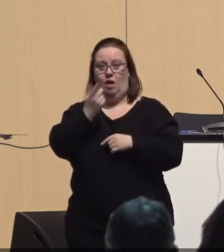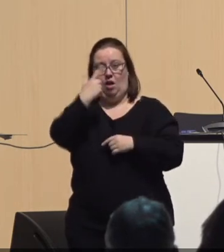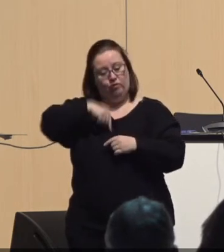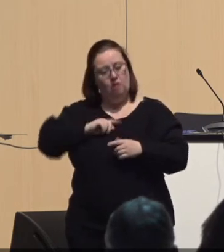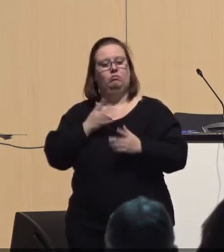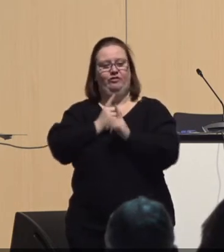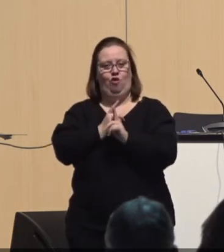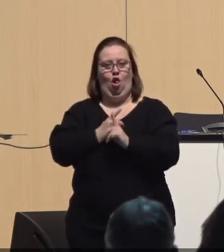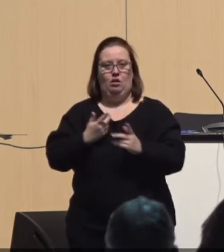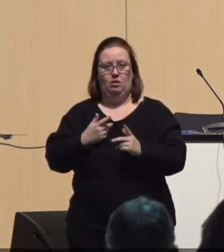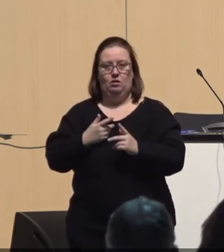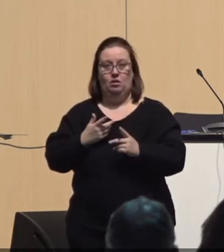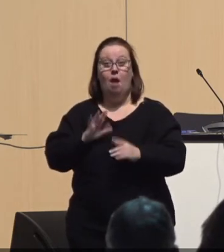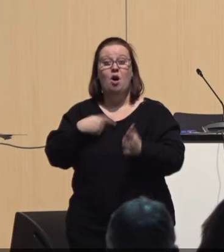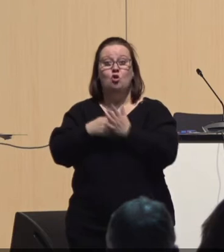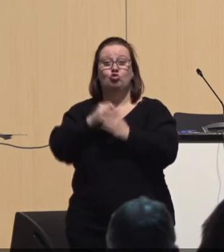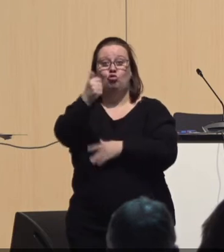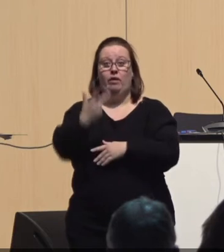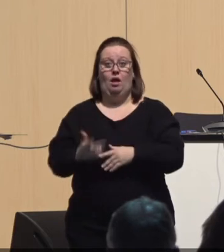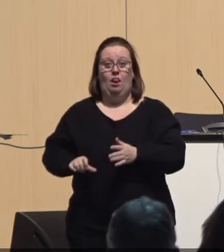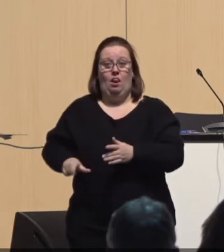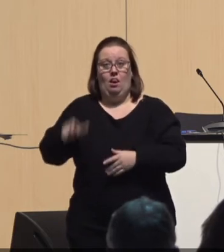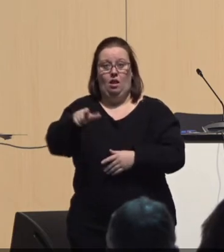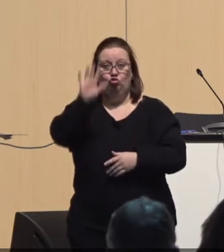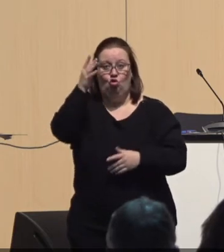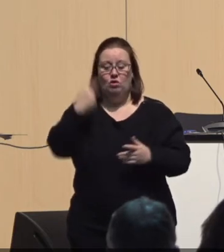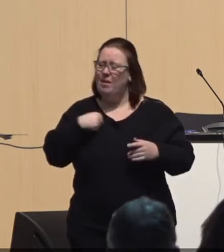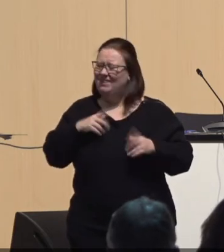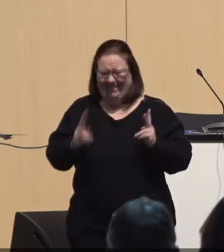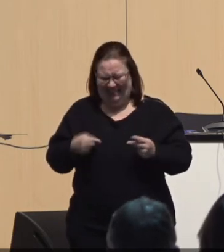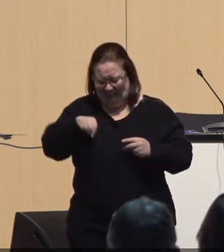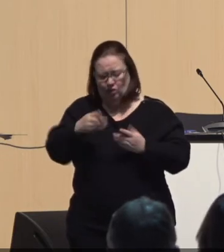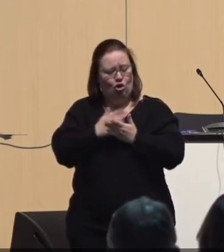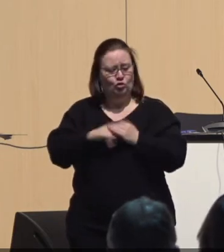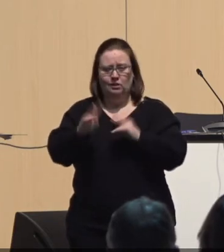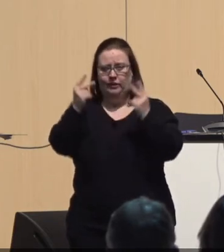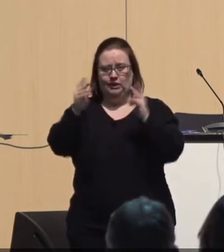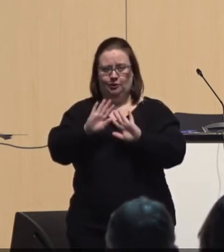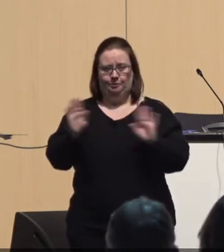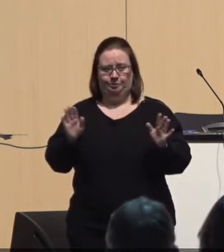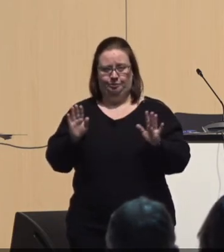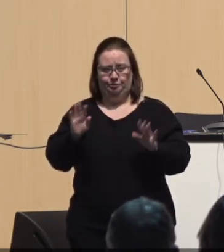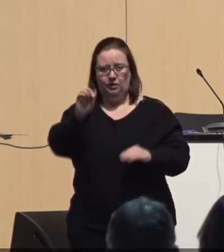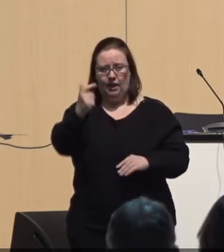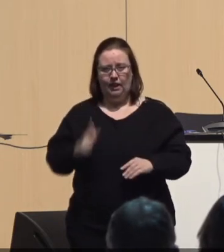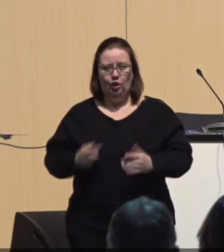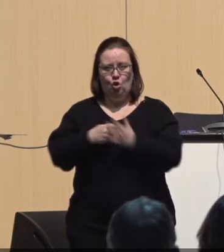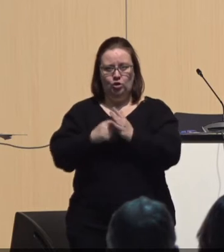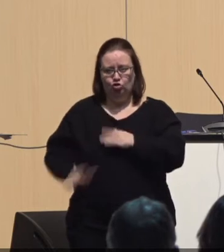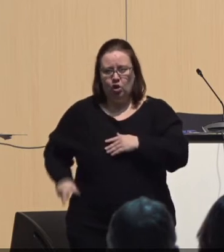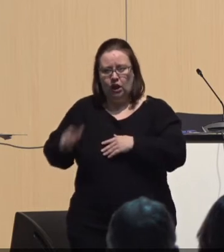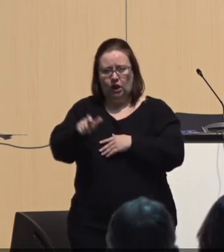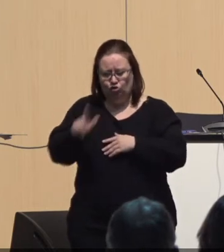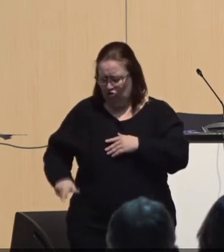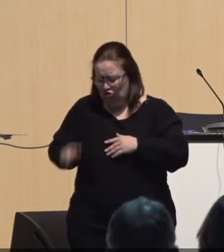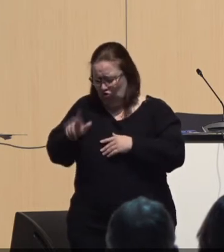Aber 1/3 der Kosten haben wir schon verursacht. Und um die geht es hier nicht bei dieser Entscheidung. Es geht nicht um diesen ein Drittel der Kosten, die wir bereits